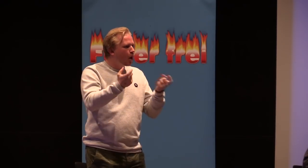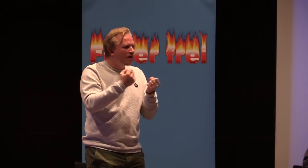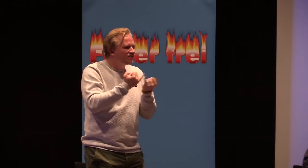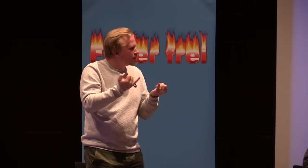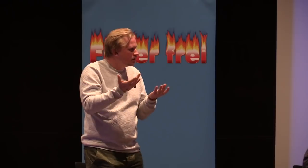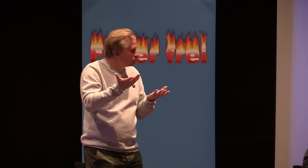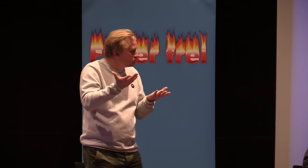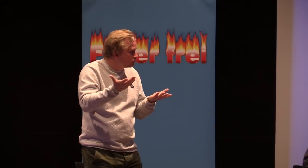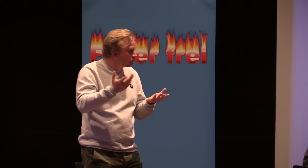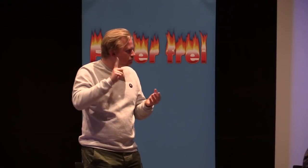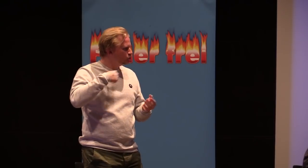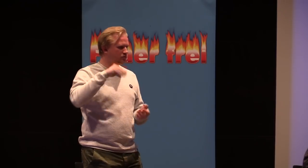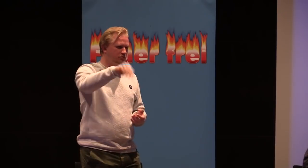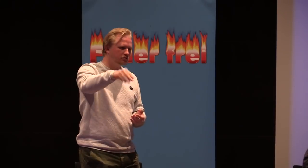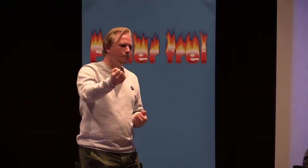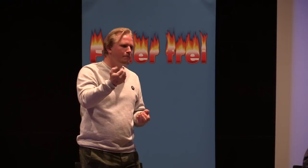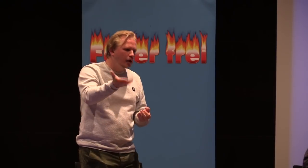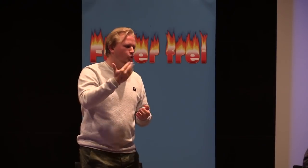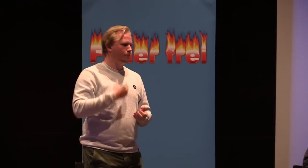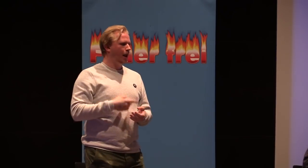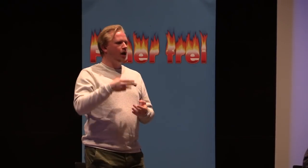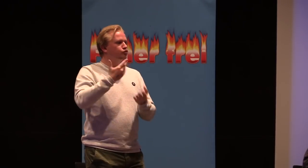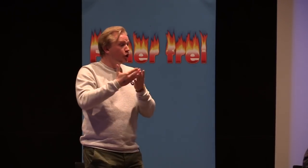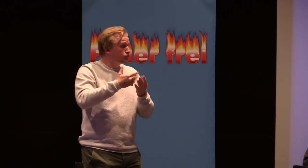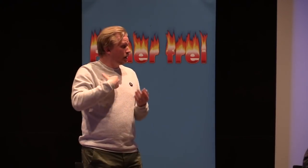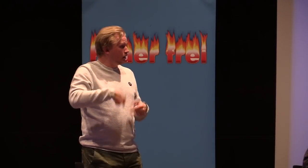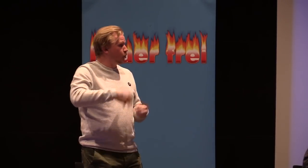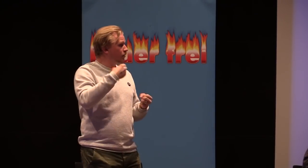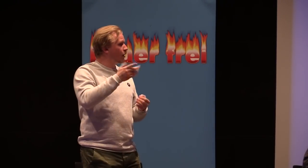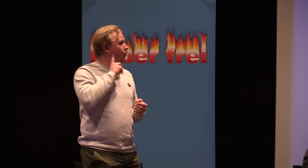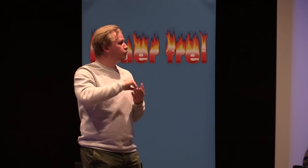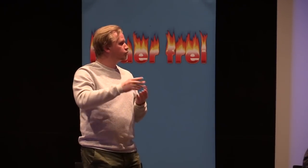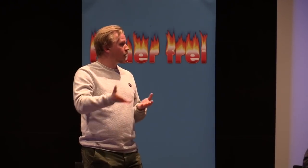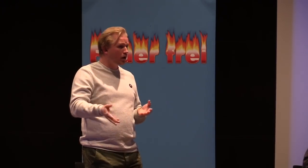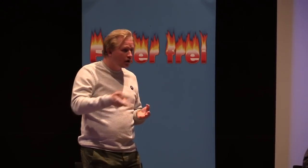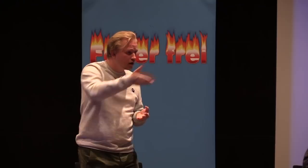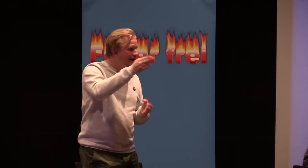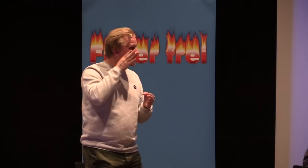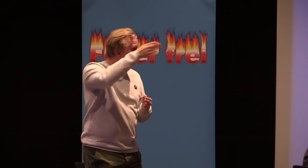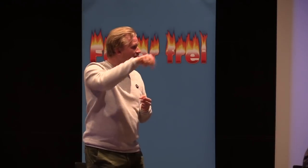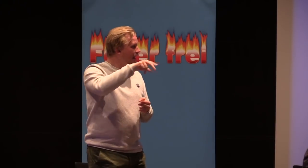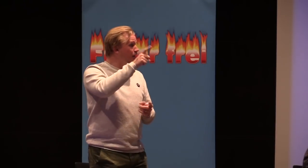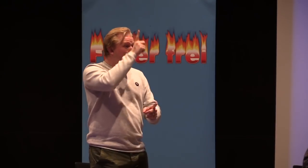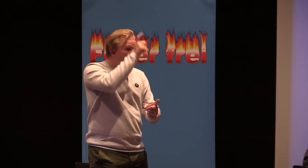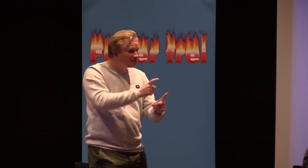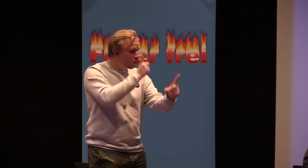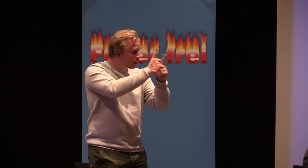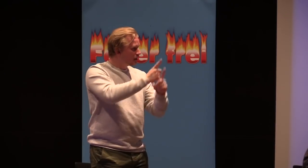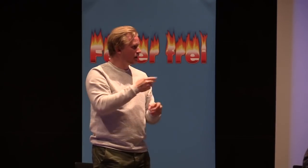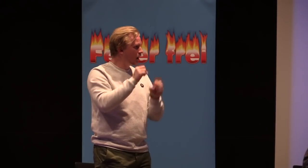Und sehe aber auch seit 2 Jahren, seit ich es abgegeben habe, dass keine Innovationen zutage gekommen sind. Ich muss den jetzigen Vorstand